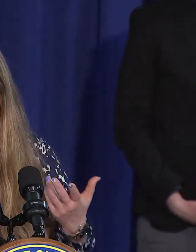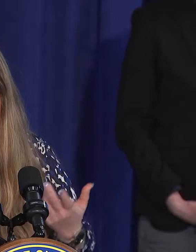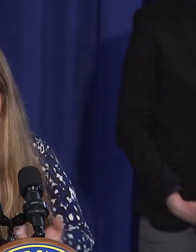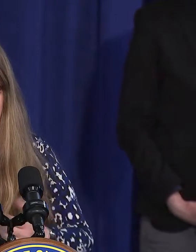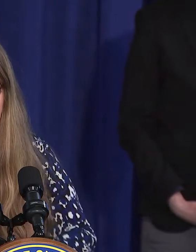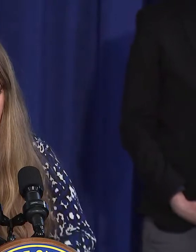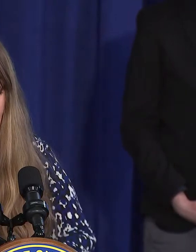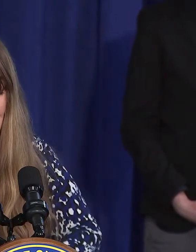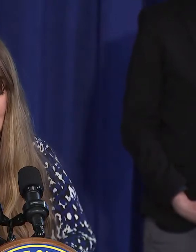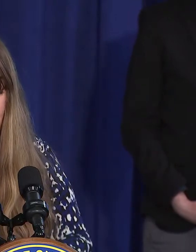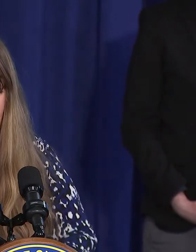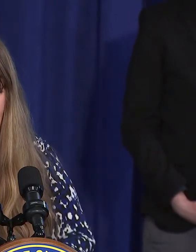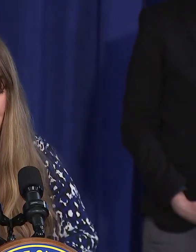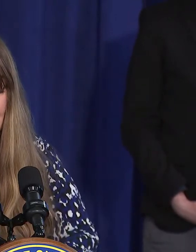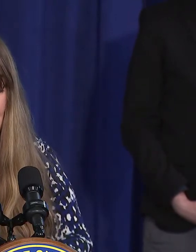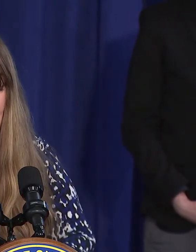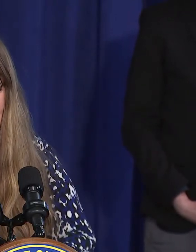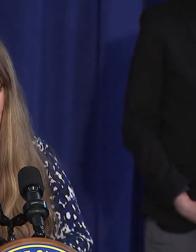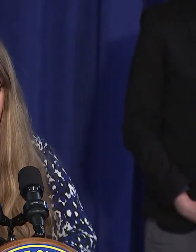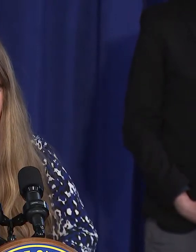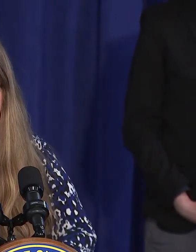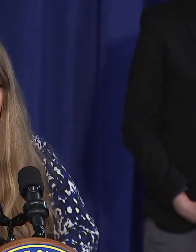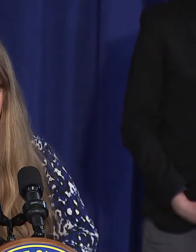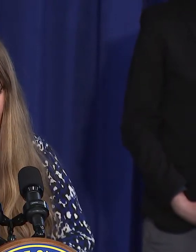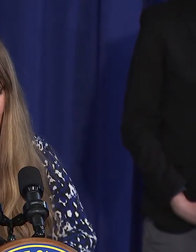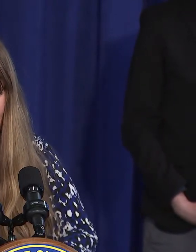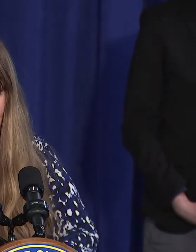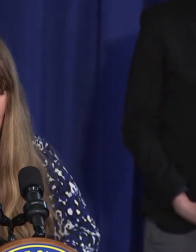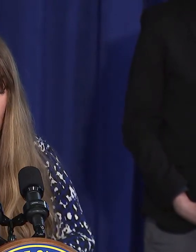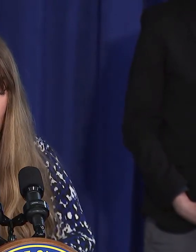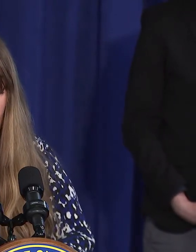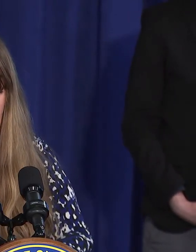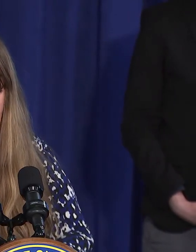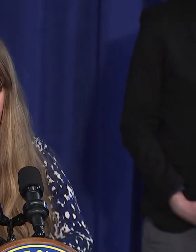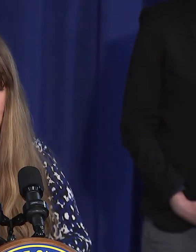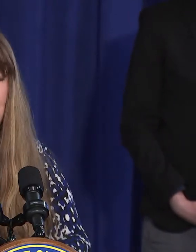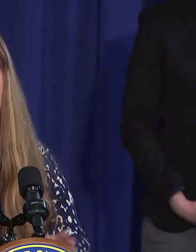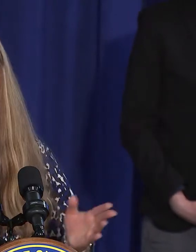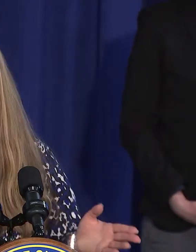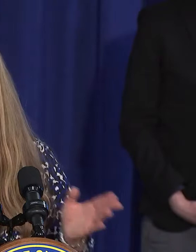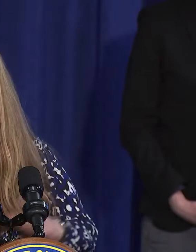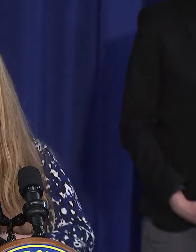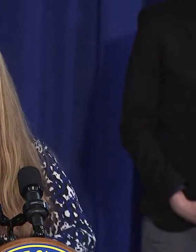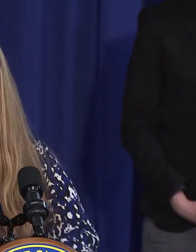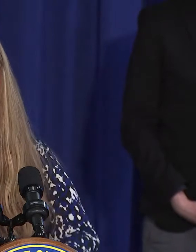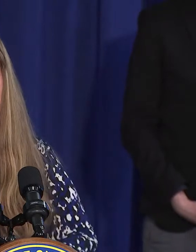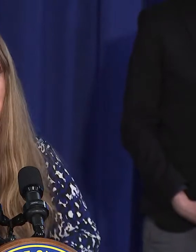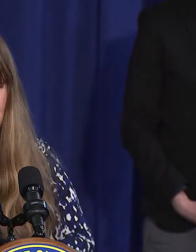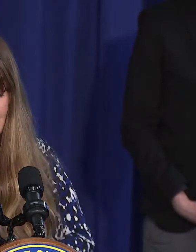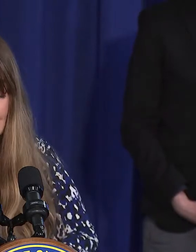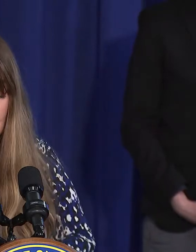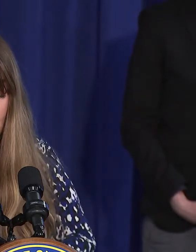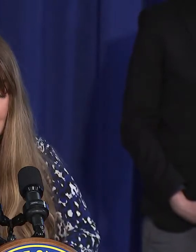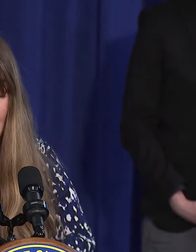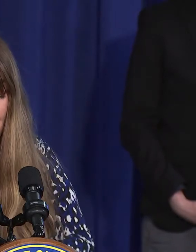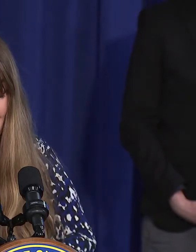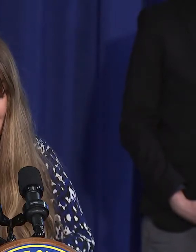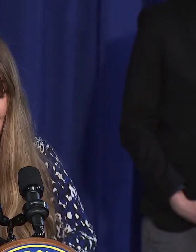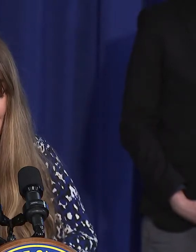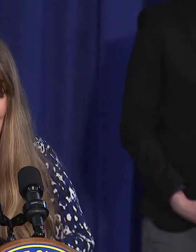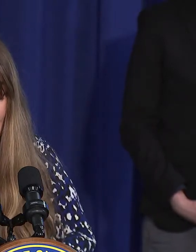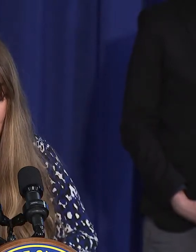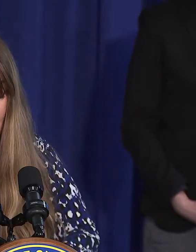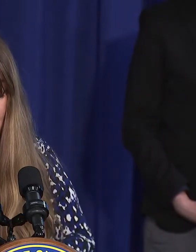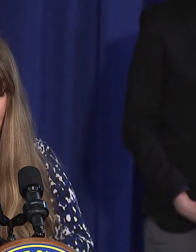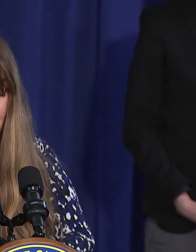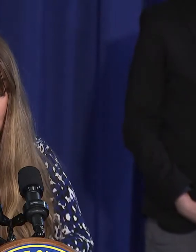la recomendación más importante si está planeando viajar o inclusive para transicionar a nuestra nueva etapa